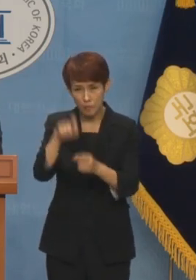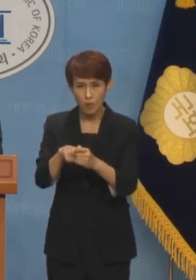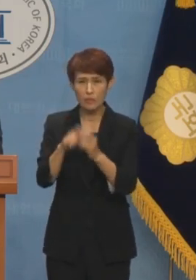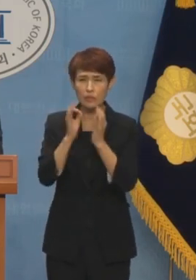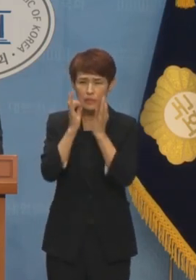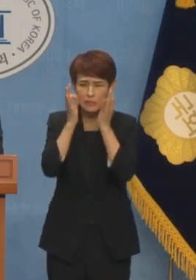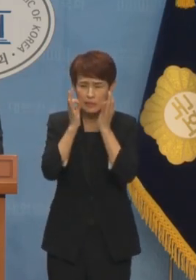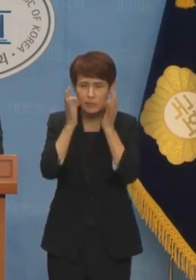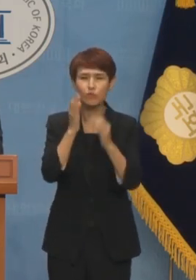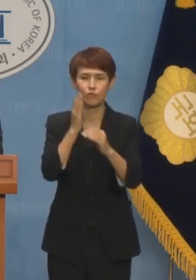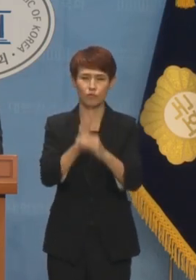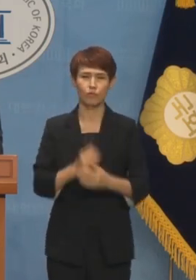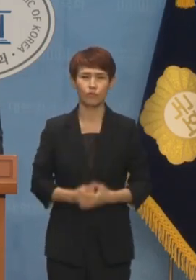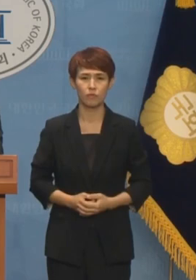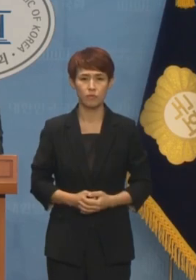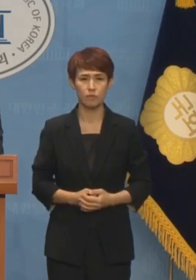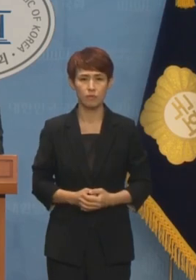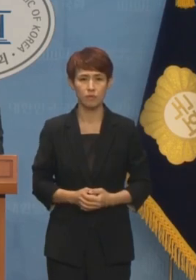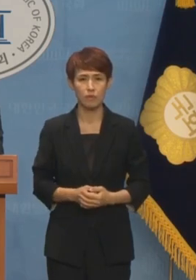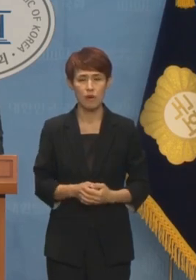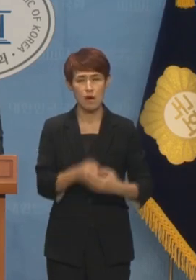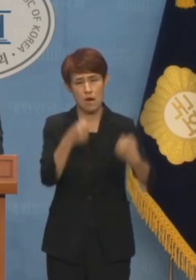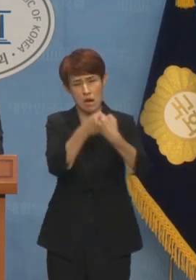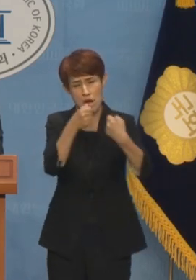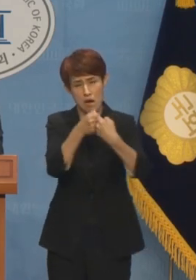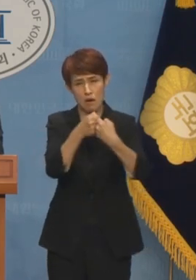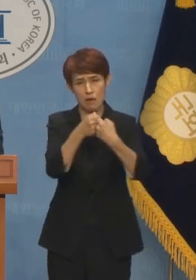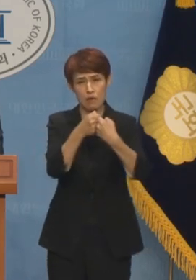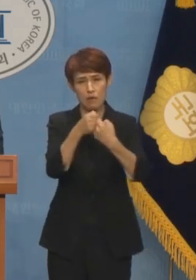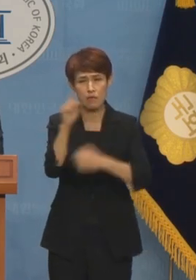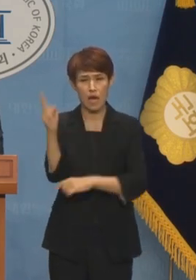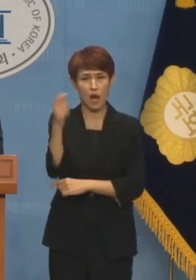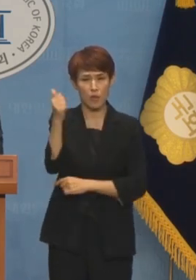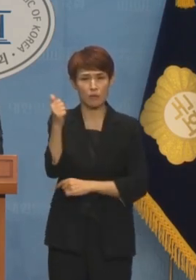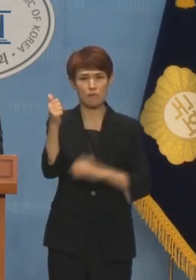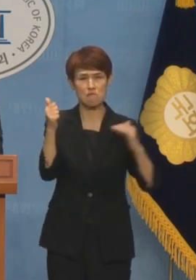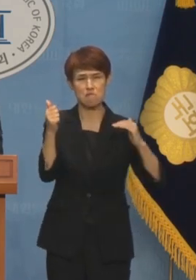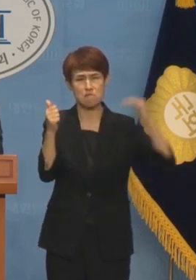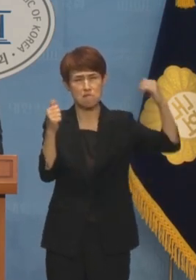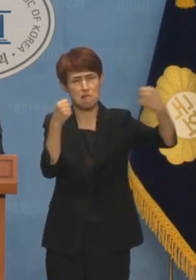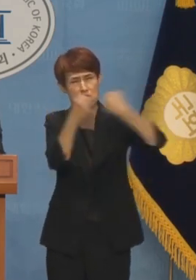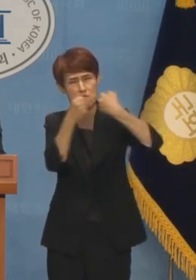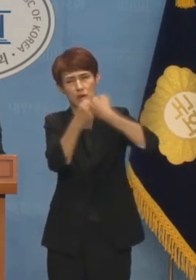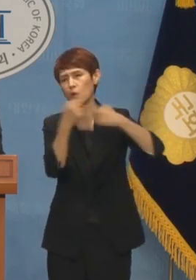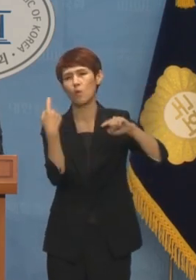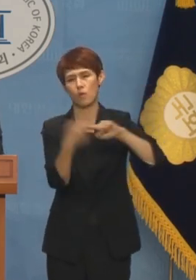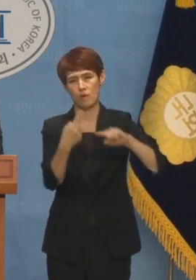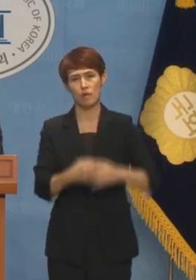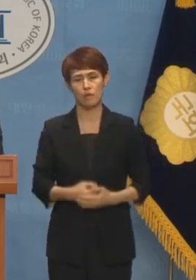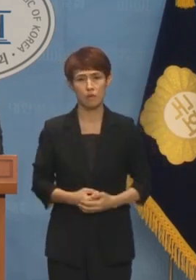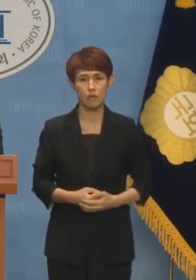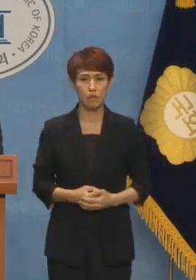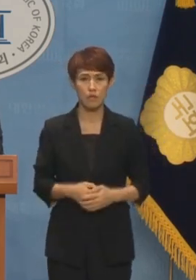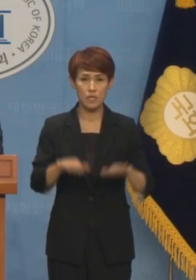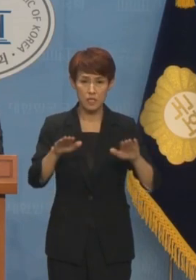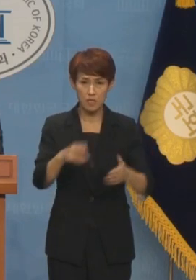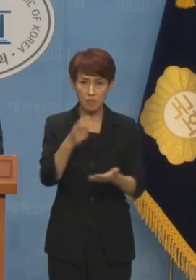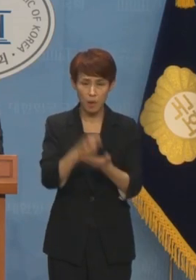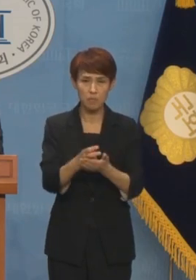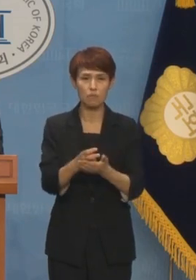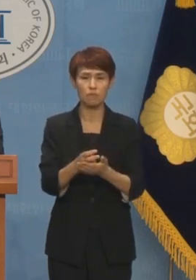있습니다. 허나 이 싸움은 다윗 대 골리앗의 싸움일 수밖에 없습니다. 현행